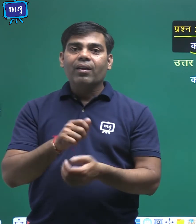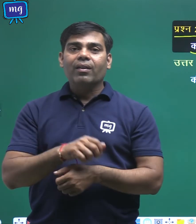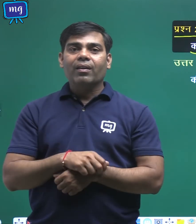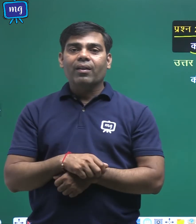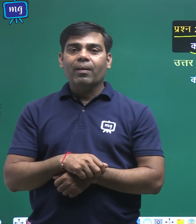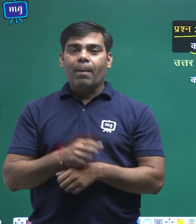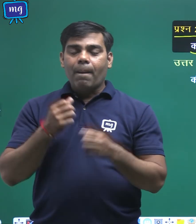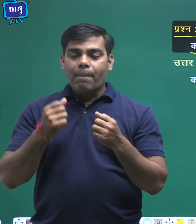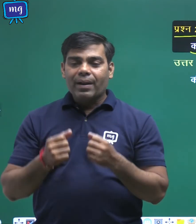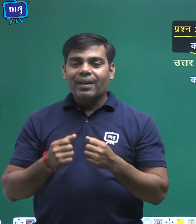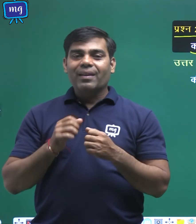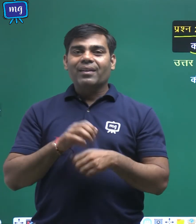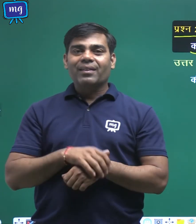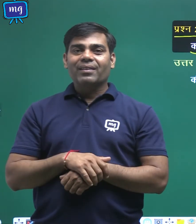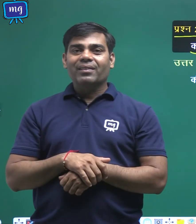बैठा?